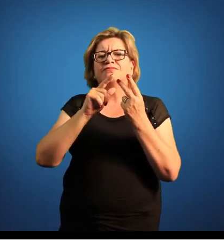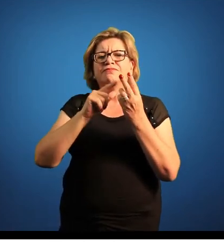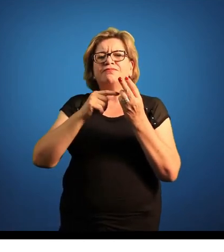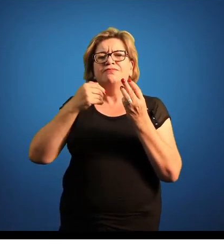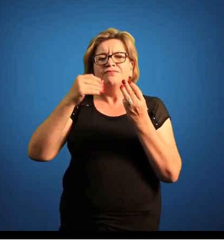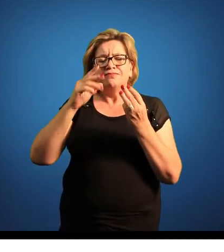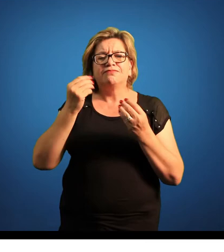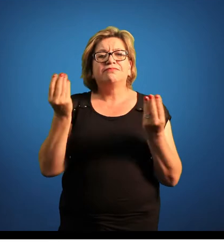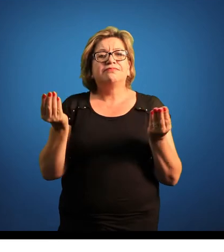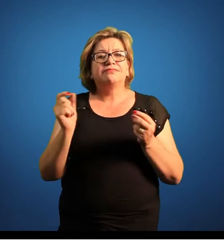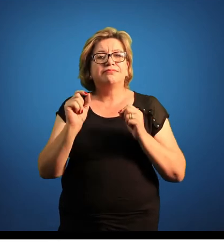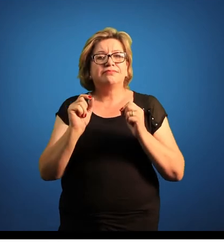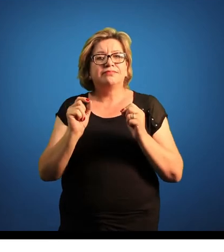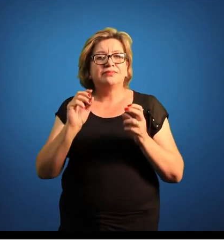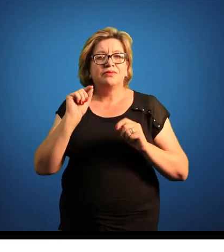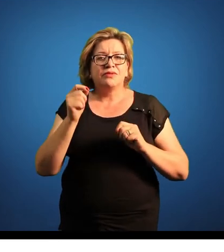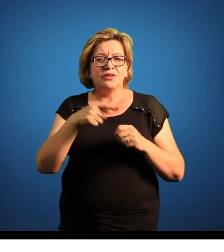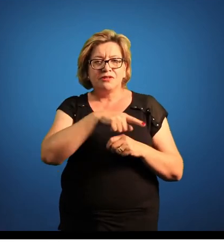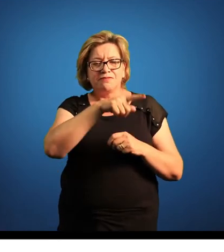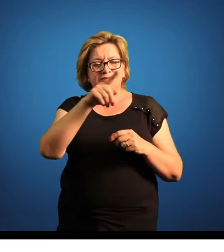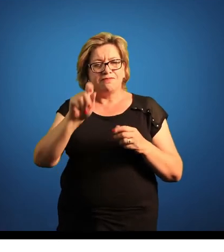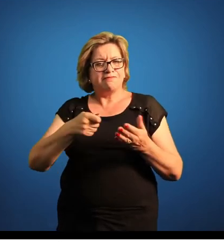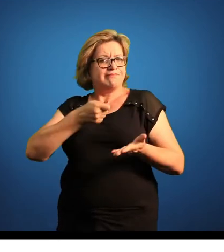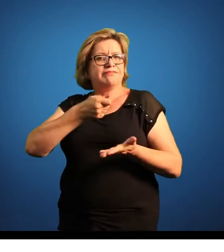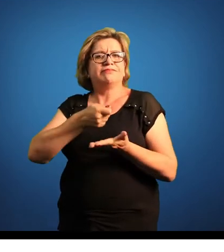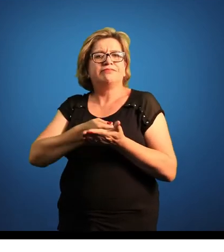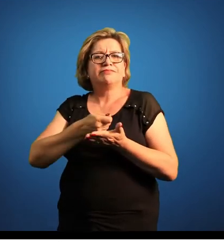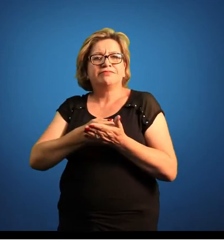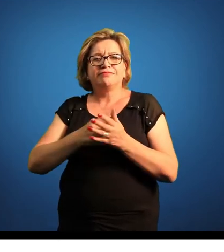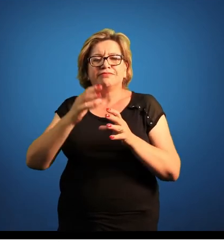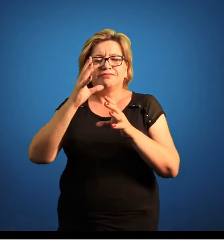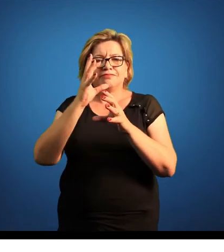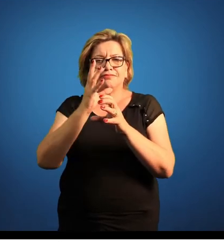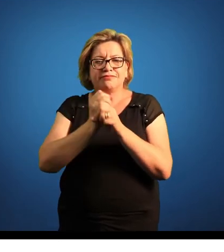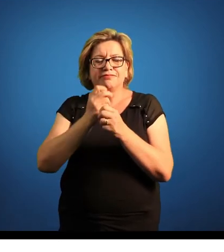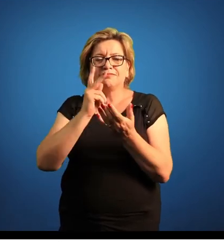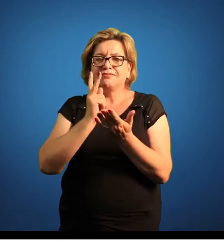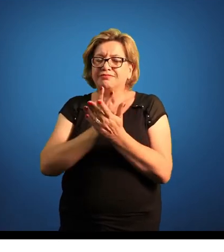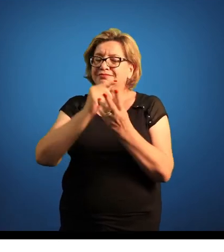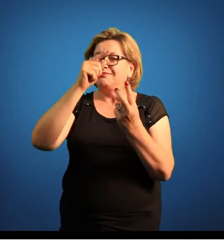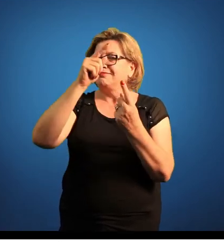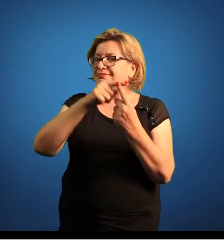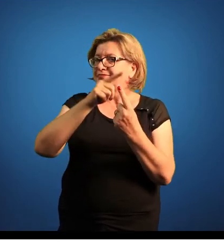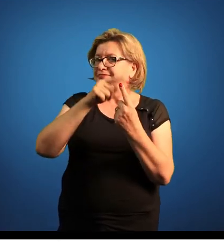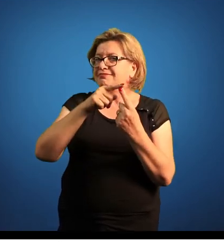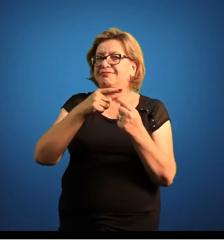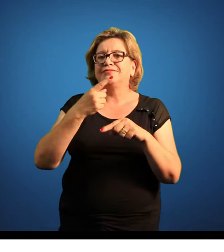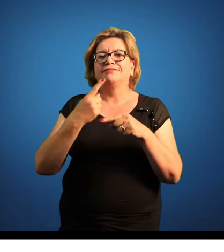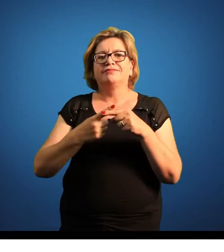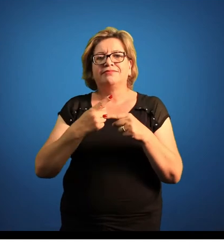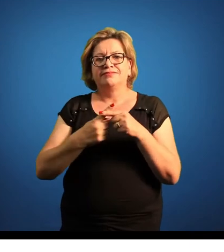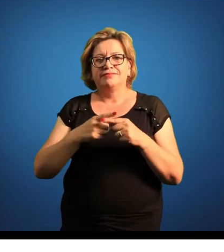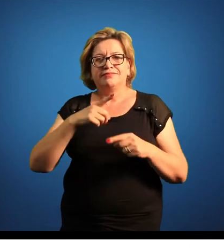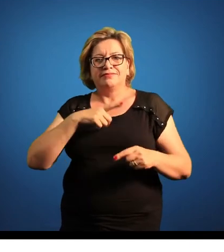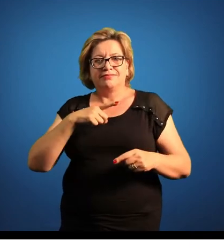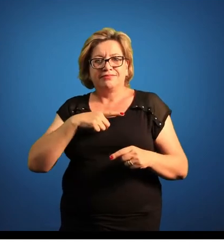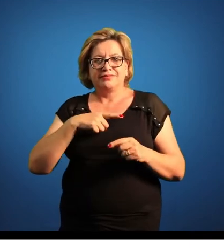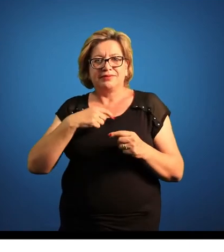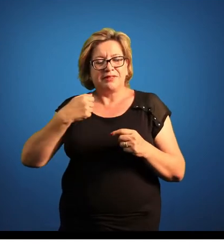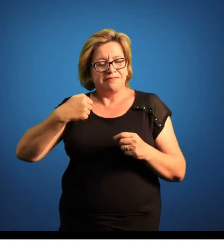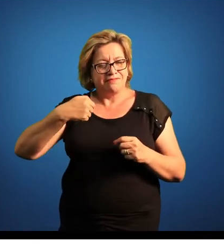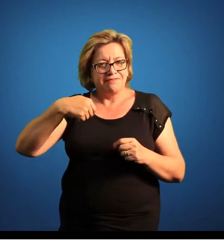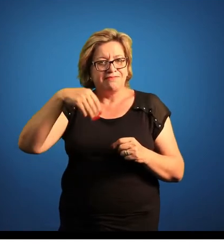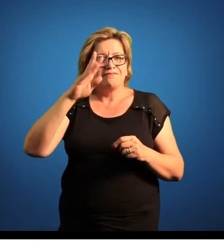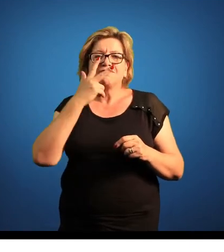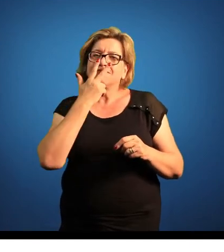você deve, até porque é o natural, calcular a média. Por quê? Porque ela tende a ser